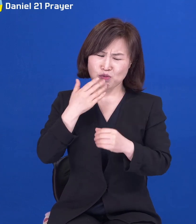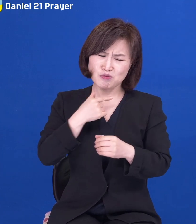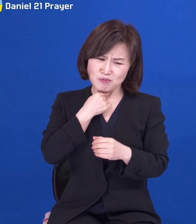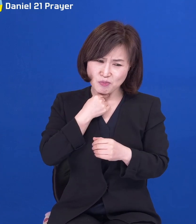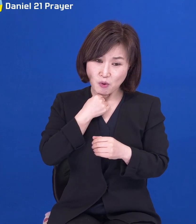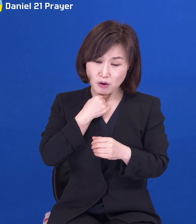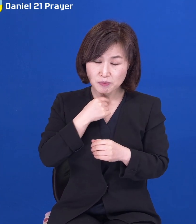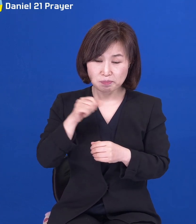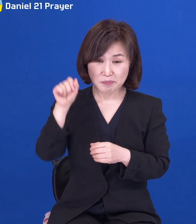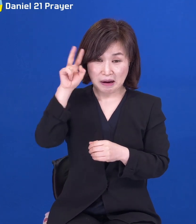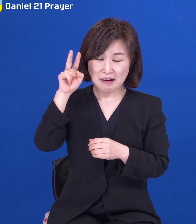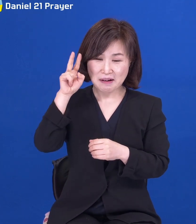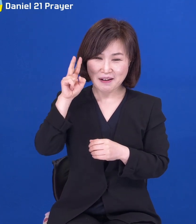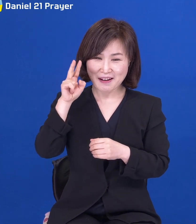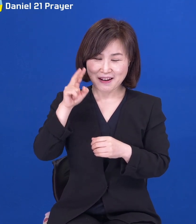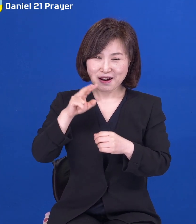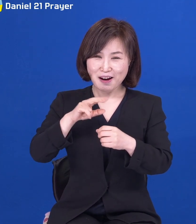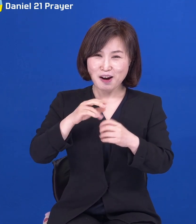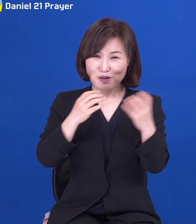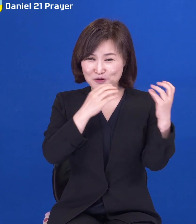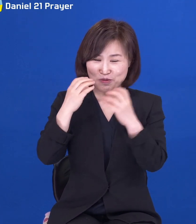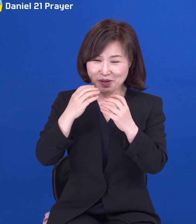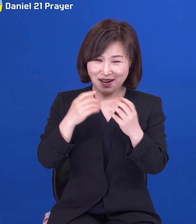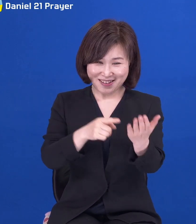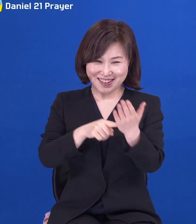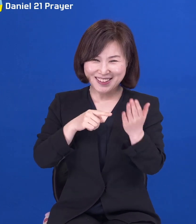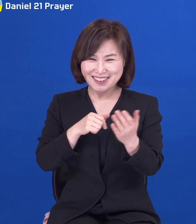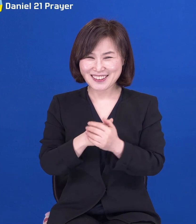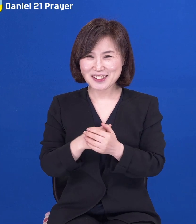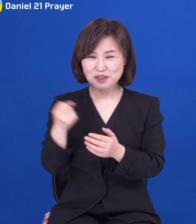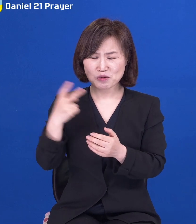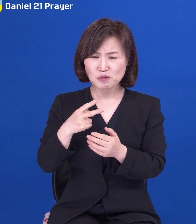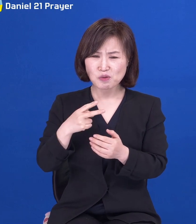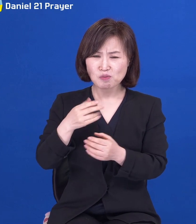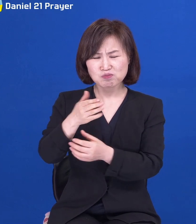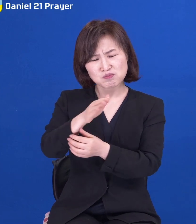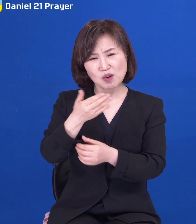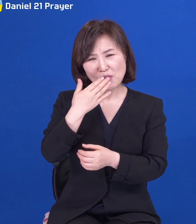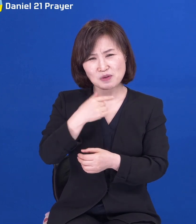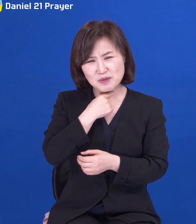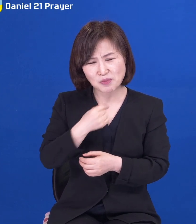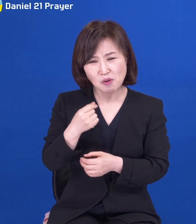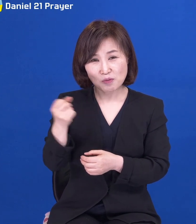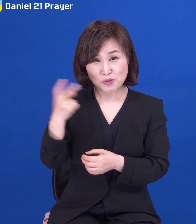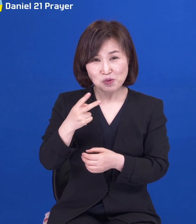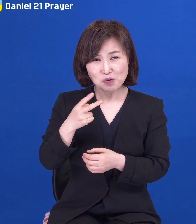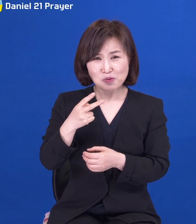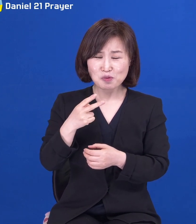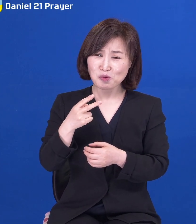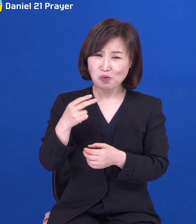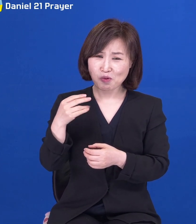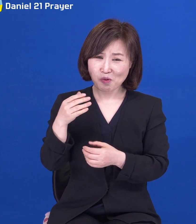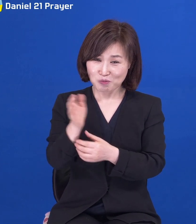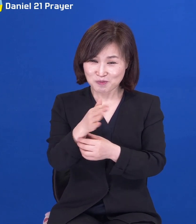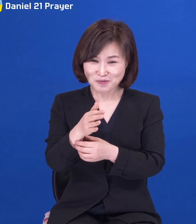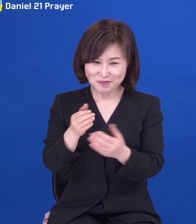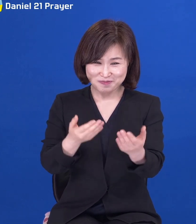생선 먹고 싶다 하니까 교회 사모님이 이 생선 갖다 먹으라고 또 주는 거예요. 2년 동안 외식이랑 한